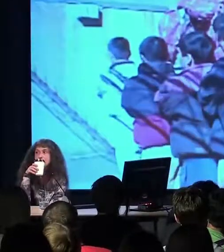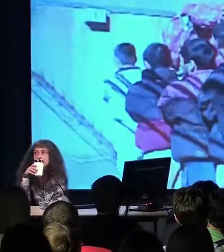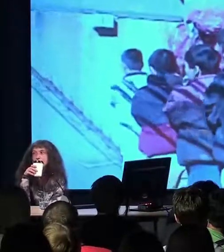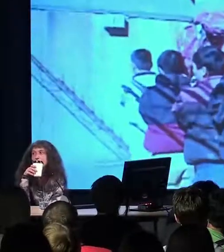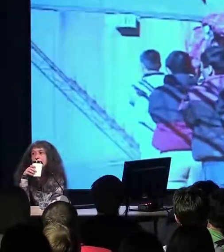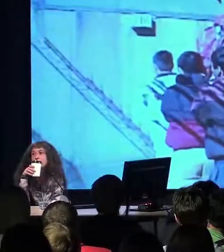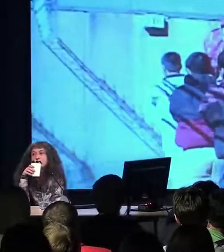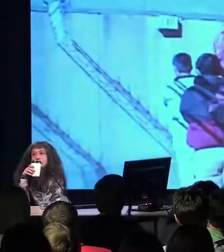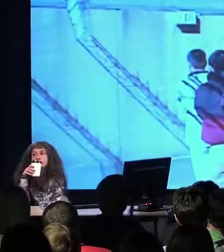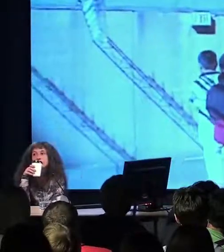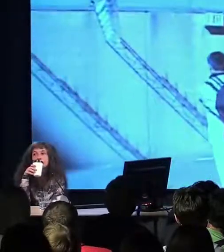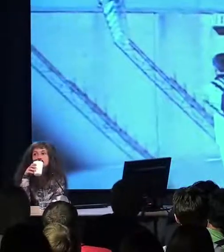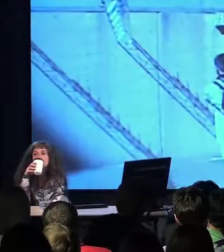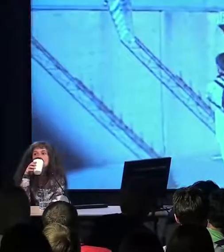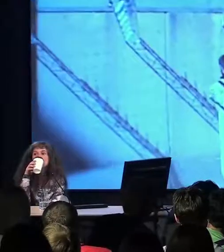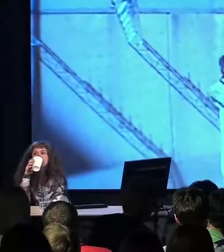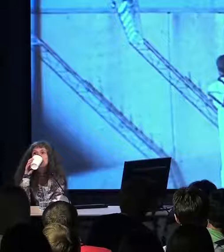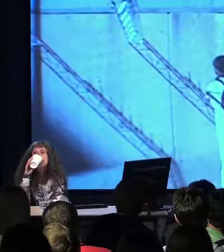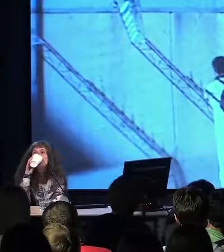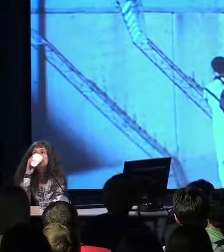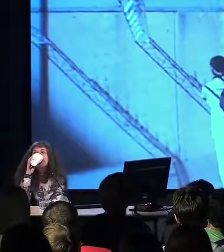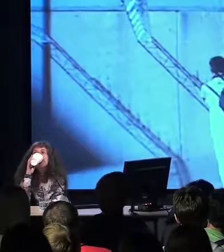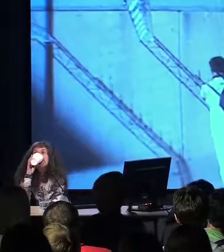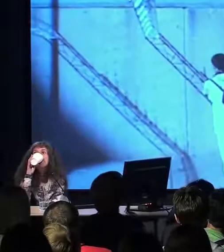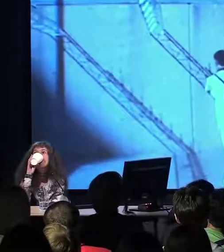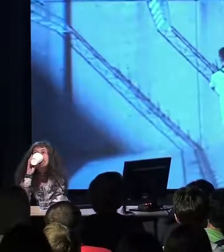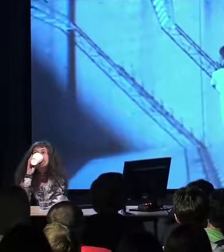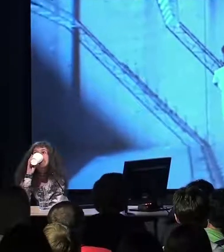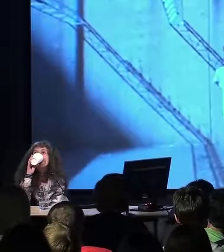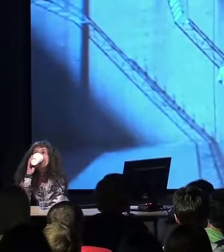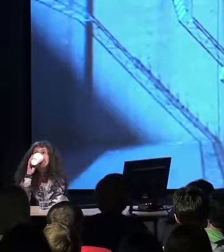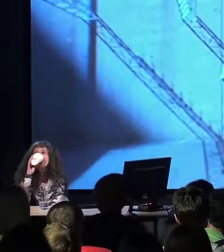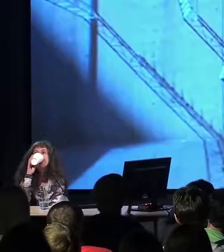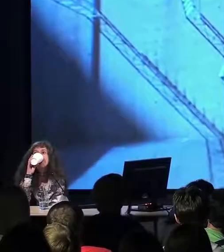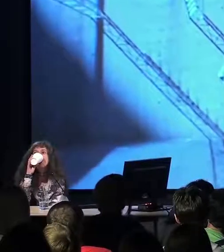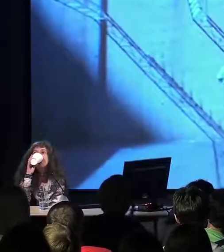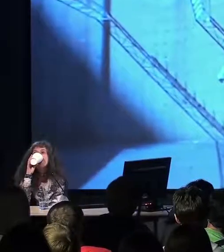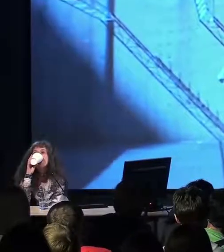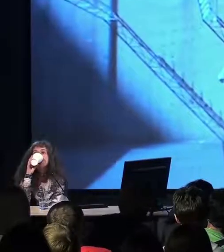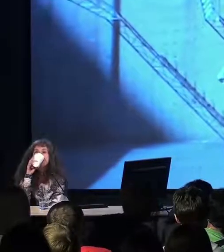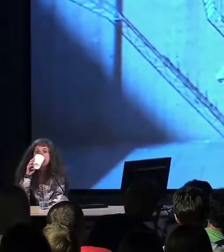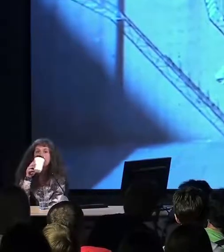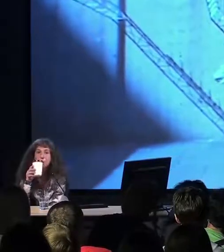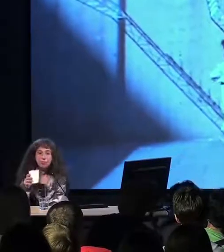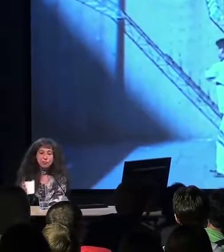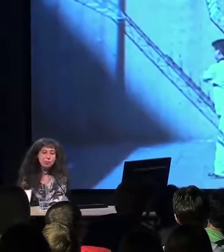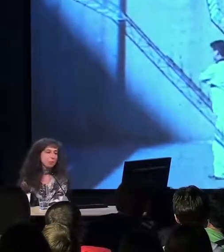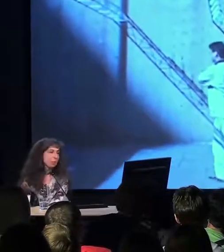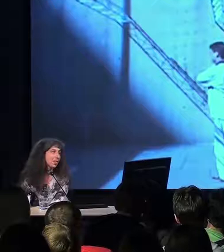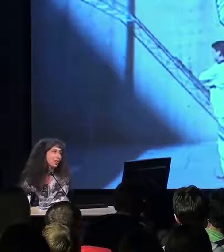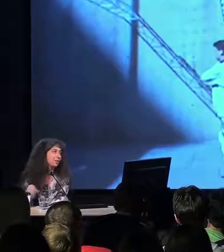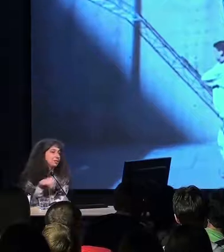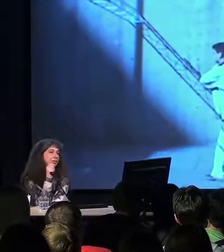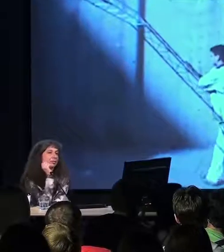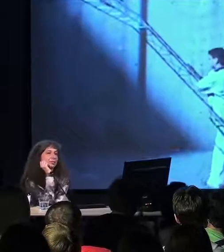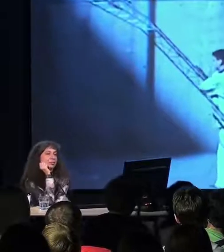головой, в молитвенной позе. Процессия продолжает двигаться по кругу, по атриуму, напоминающему бетонный бассейн. Сверху